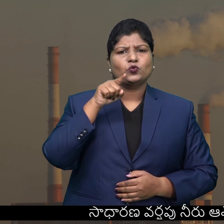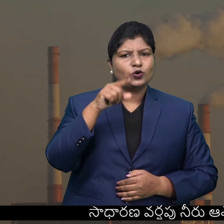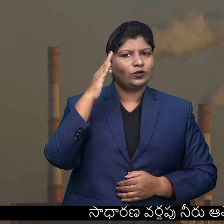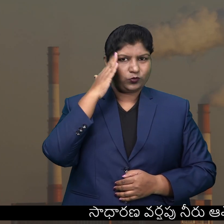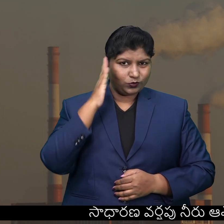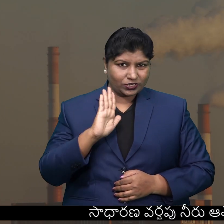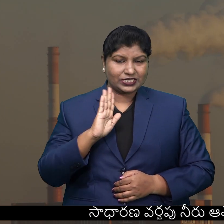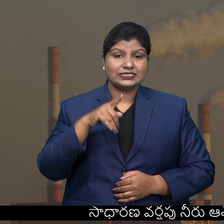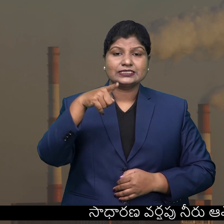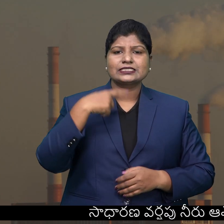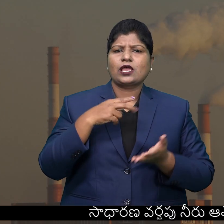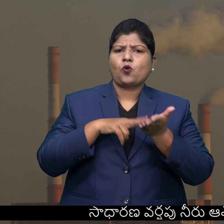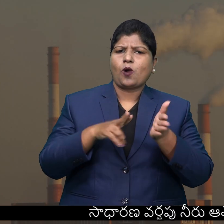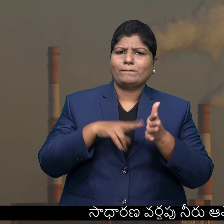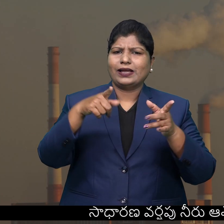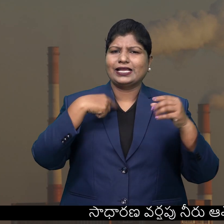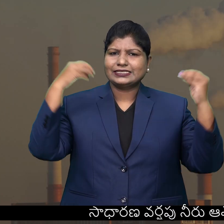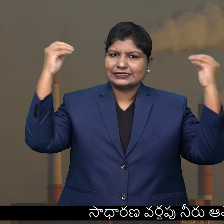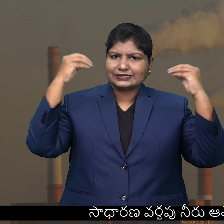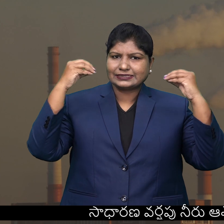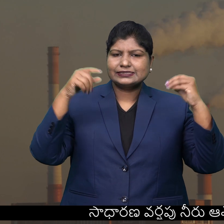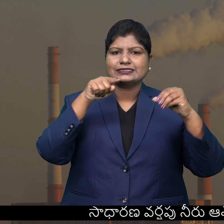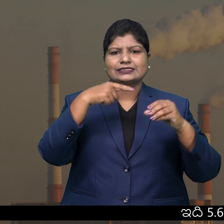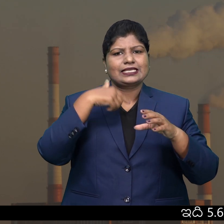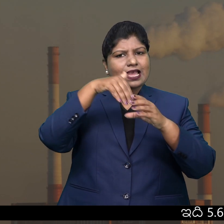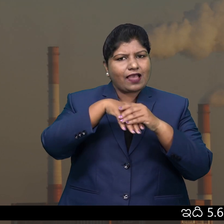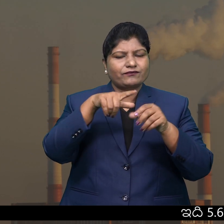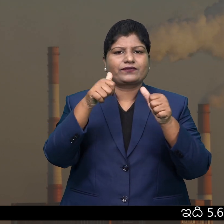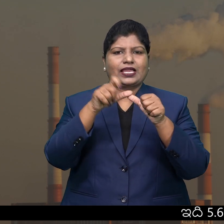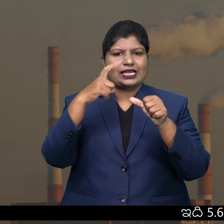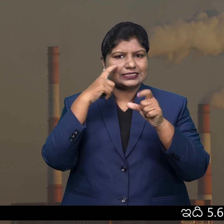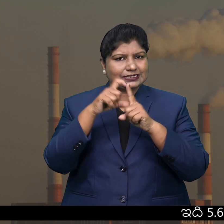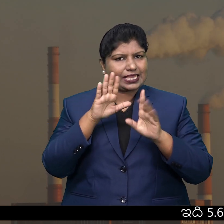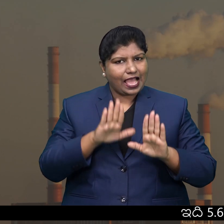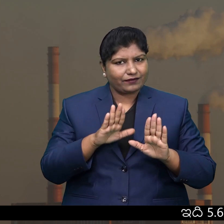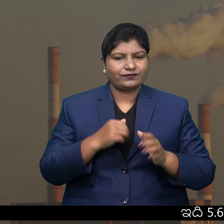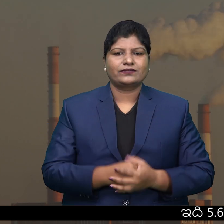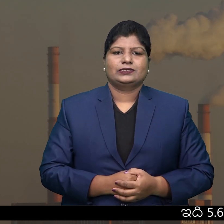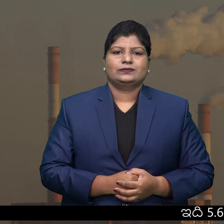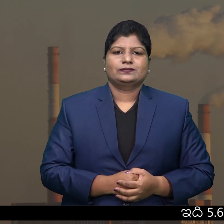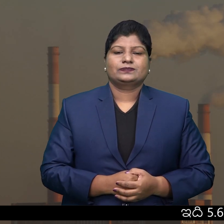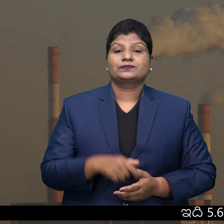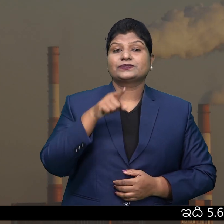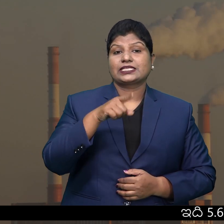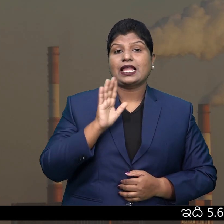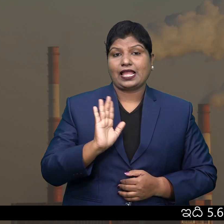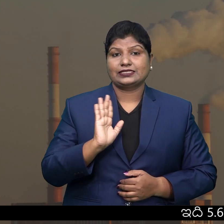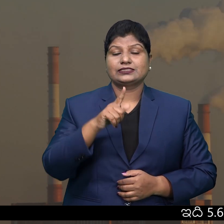సాధారణ వర్షపు నీరు ఆమ్లంగా ఉంటుందని మీకు తెలుసా? ఇది 5.6 pHని కలిగి